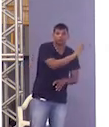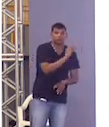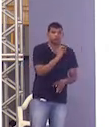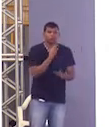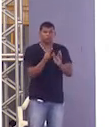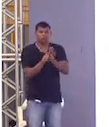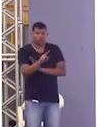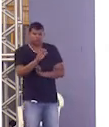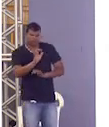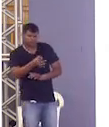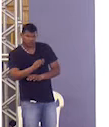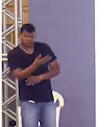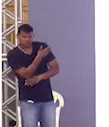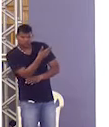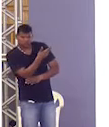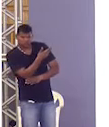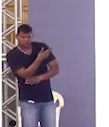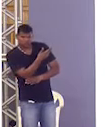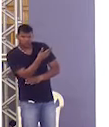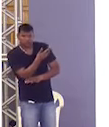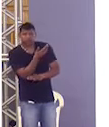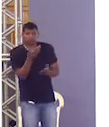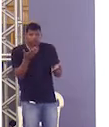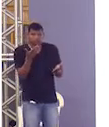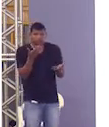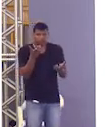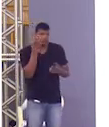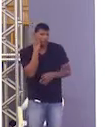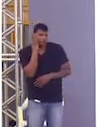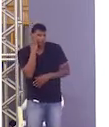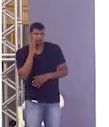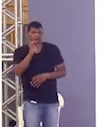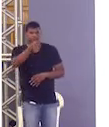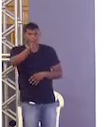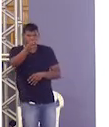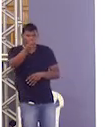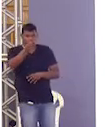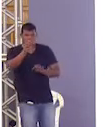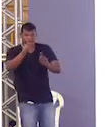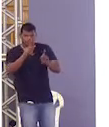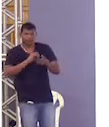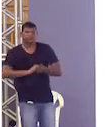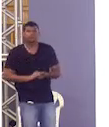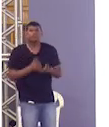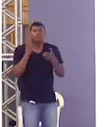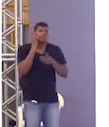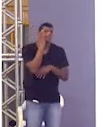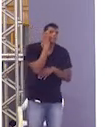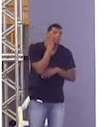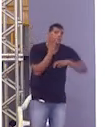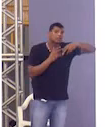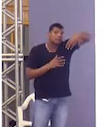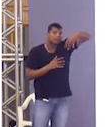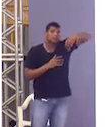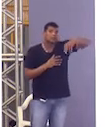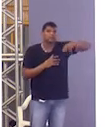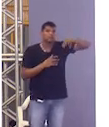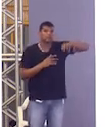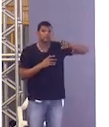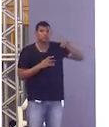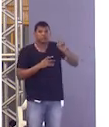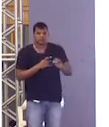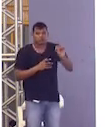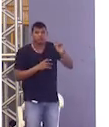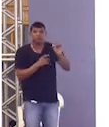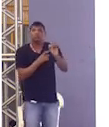aí, tá? Hein, pessoal? Tá, né? Quem é o minuendo? Quem é